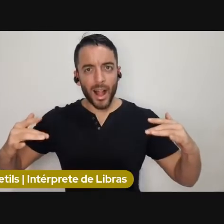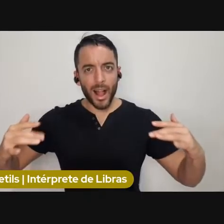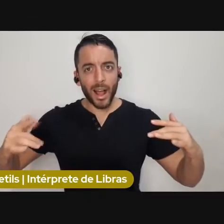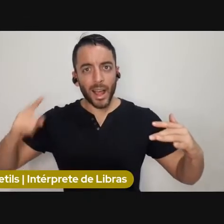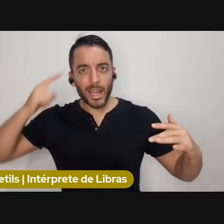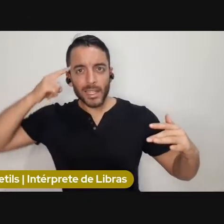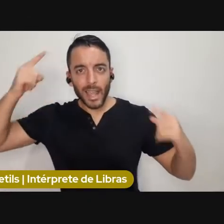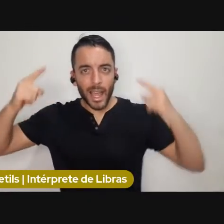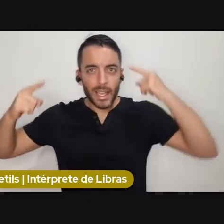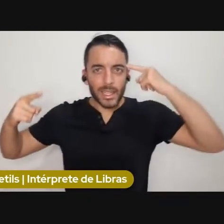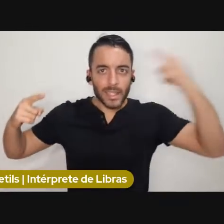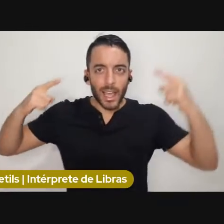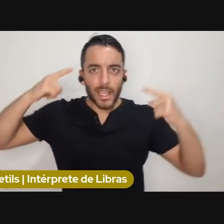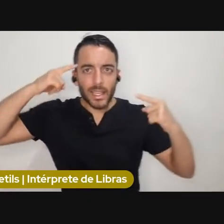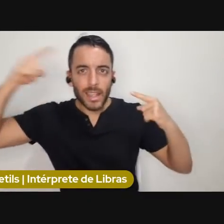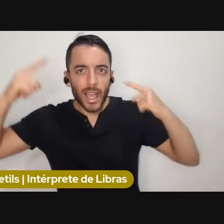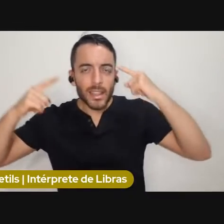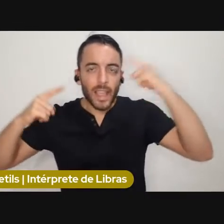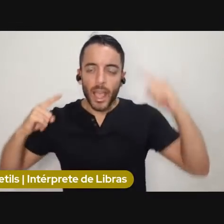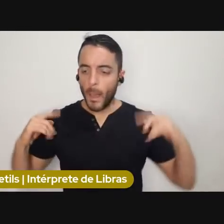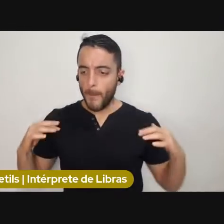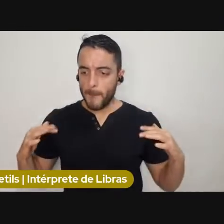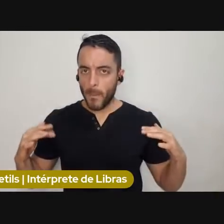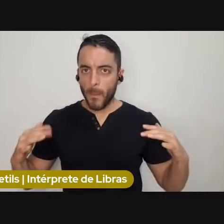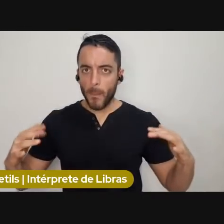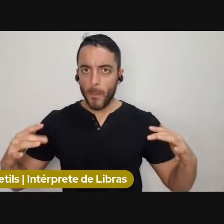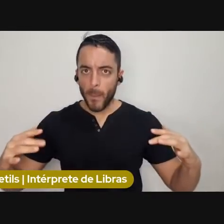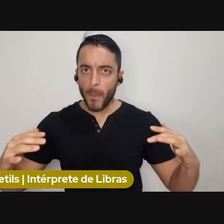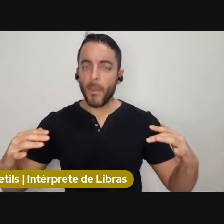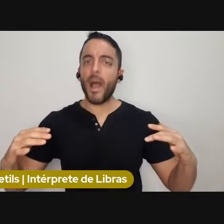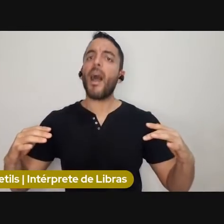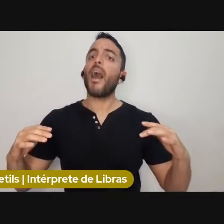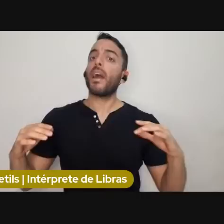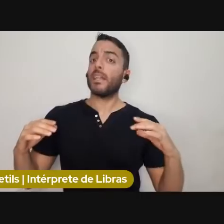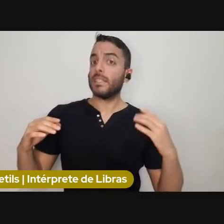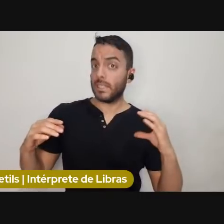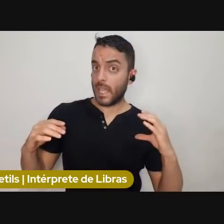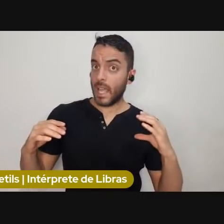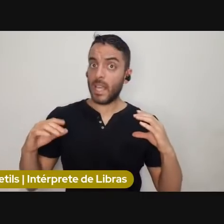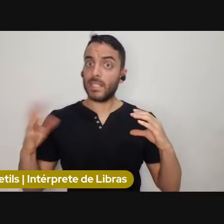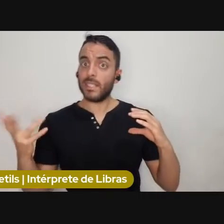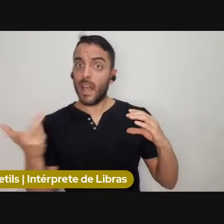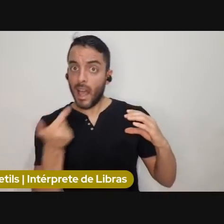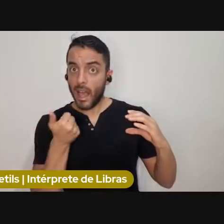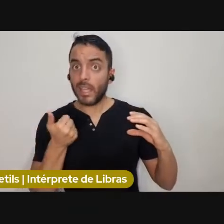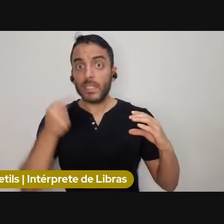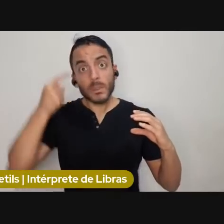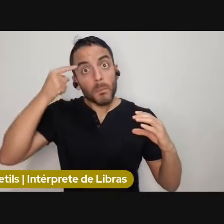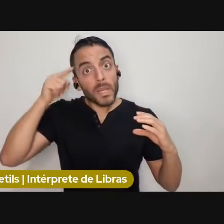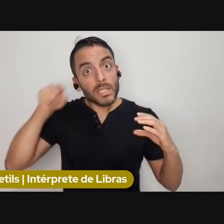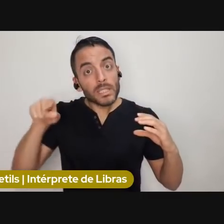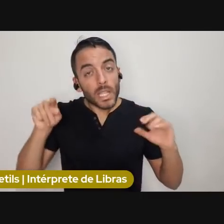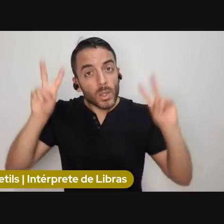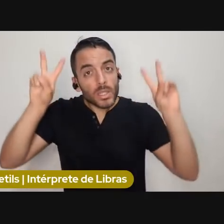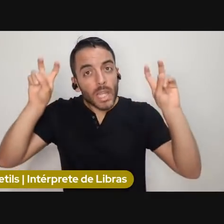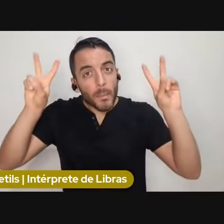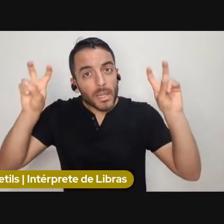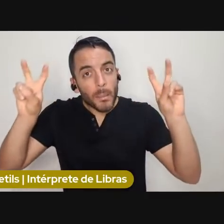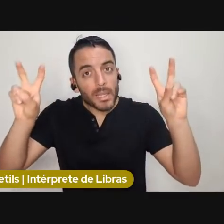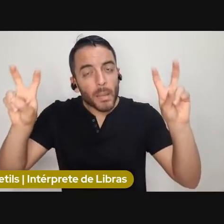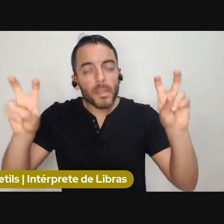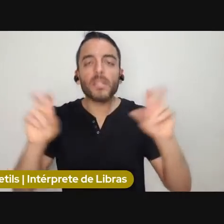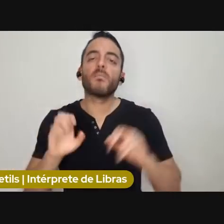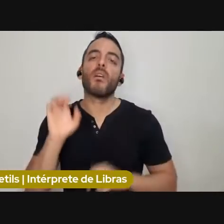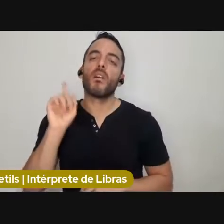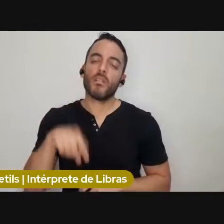num fluxo em que as ciências, as artes, elas estavam pensando naqueles temas, naqueles conceitos. Então, eu acho que é muito